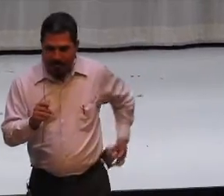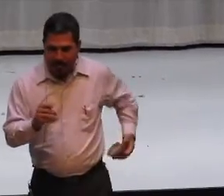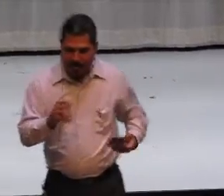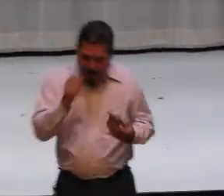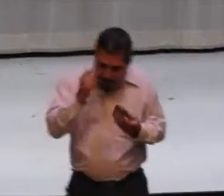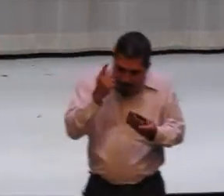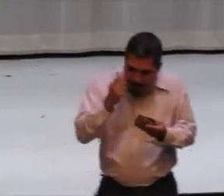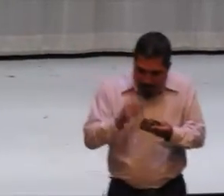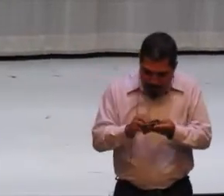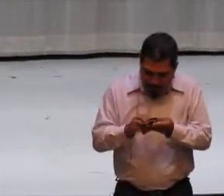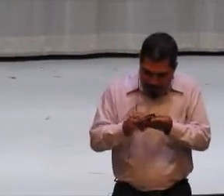que ya nos despertamos,